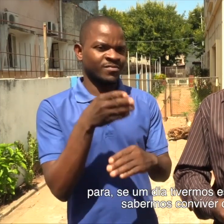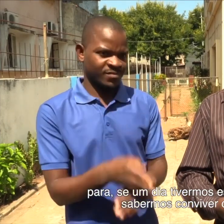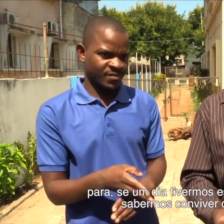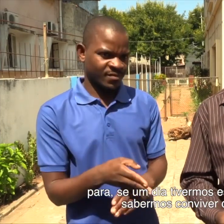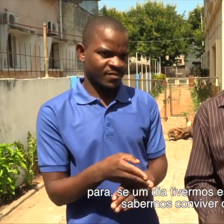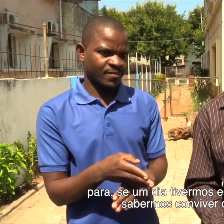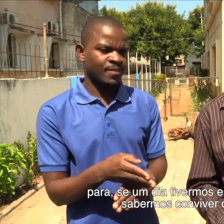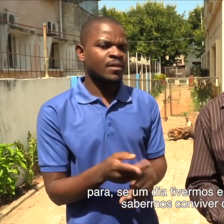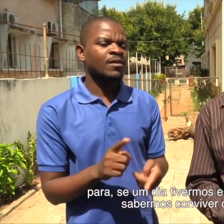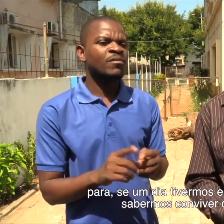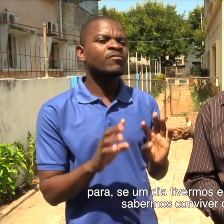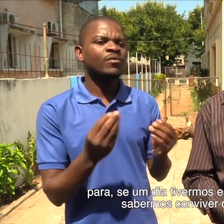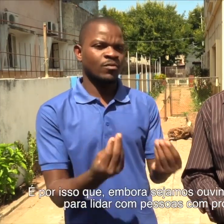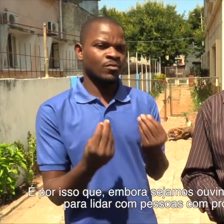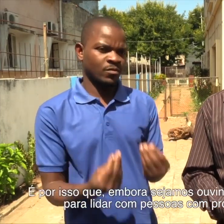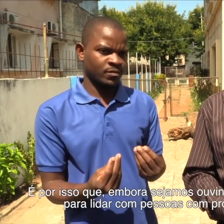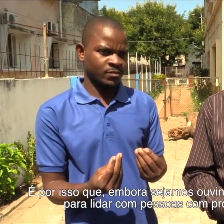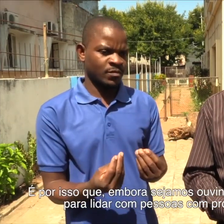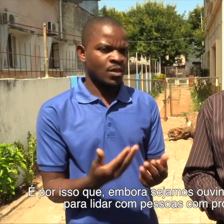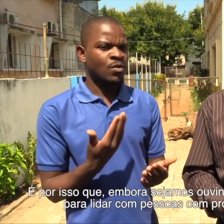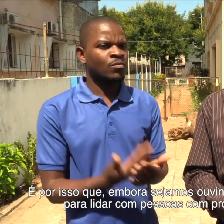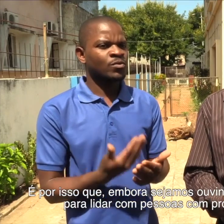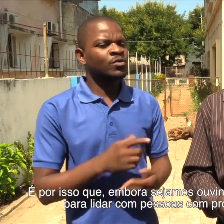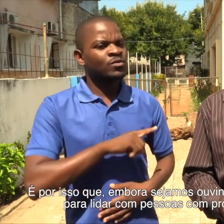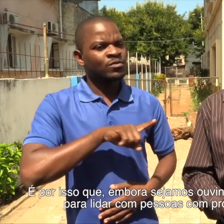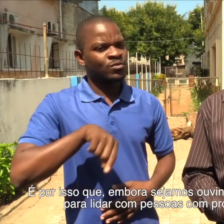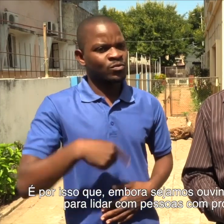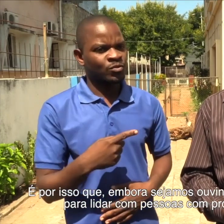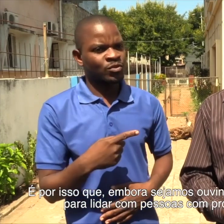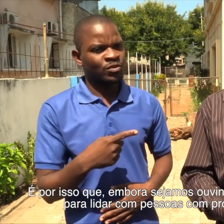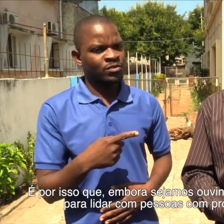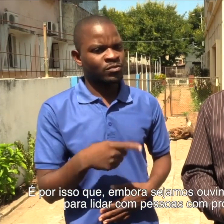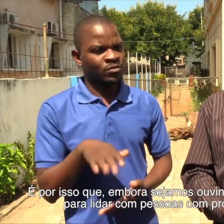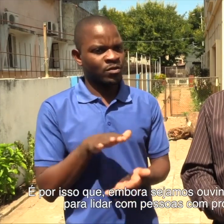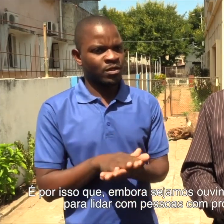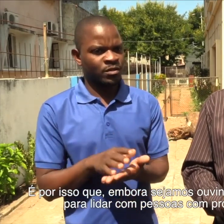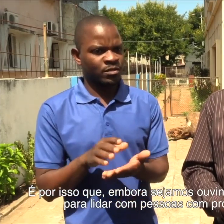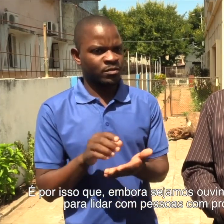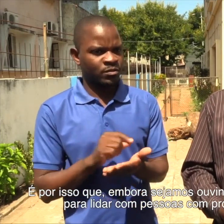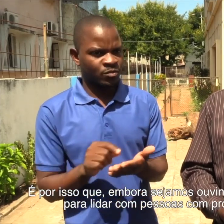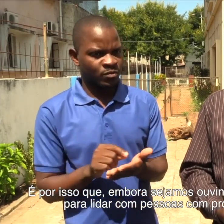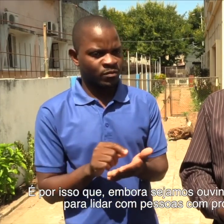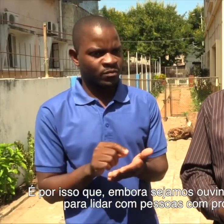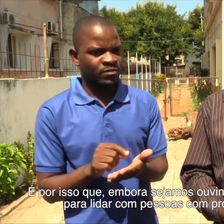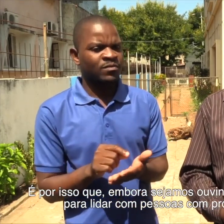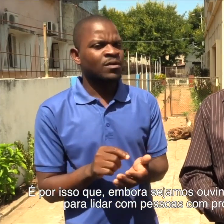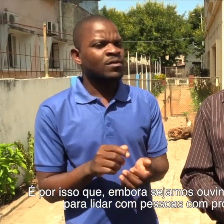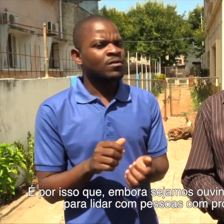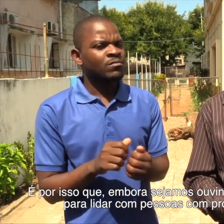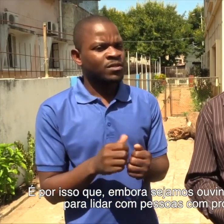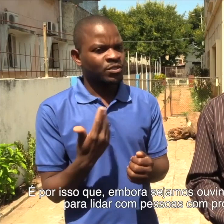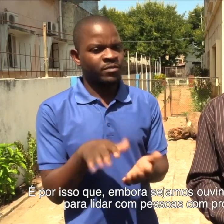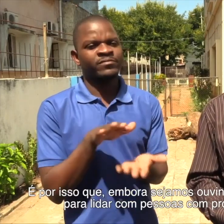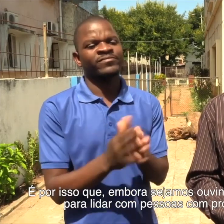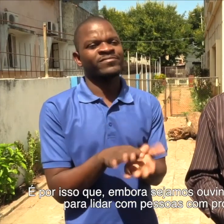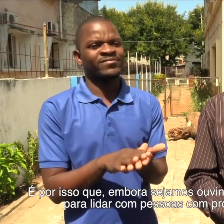ou conviver com esses problemas. É por isso que nós aqui onde estamos, embora somos ouvintes, mas já